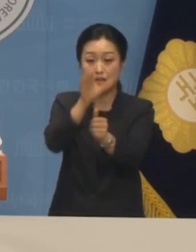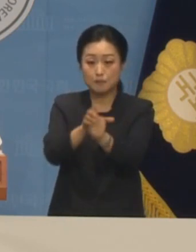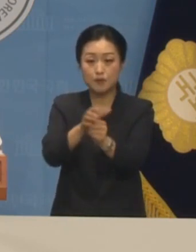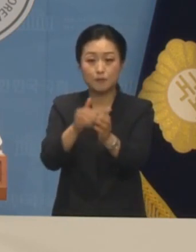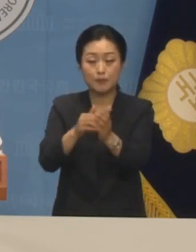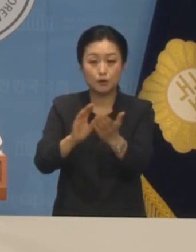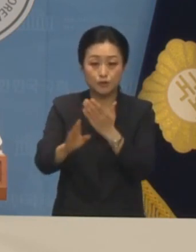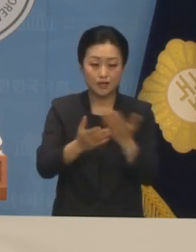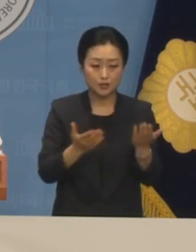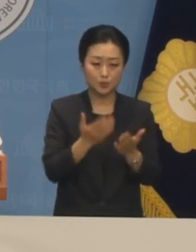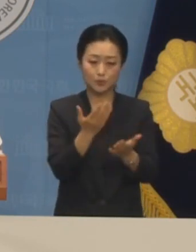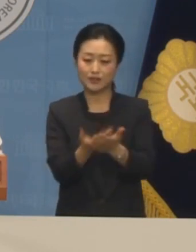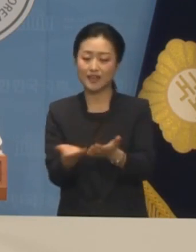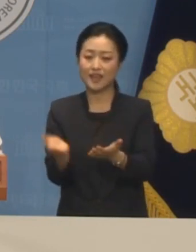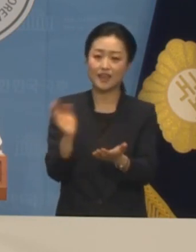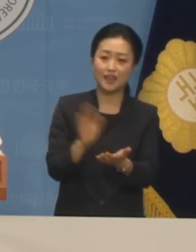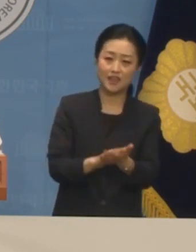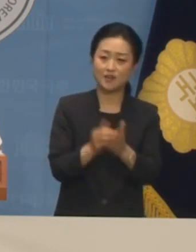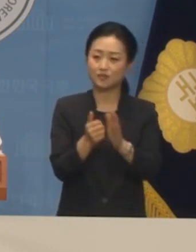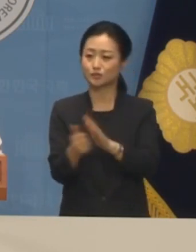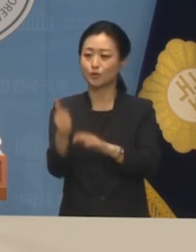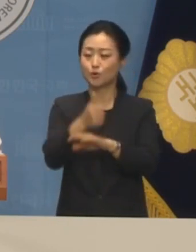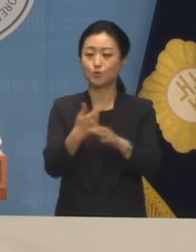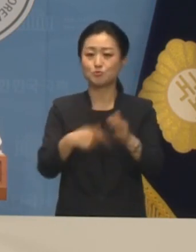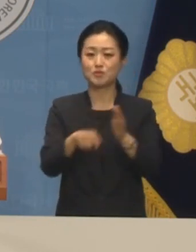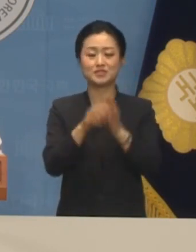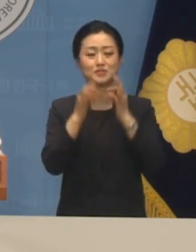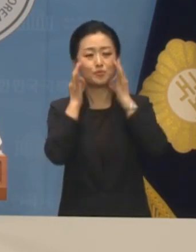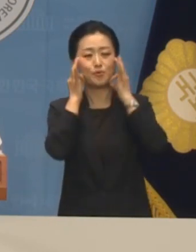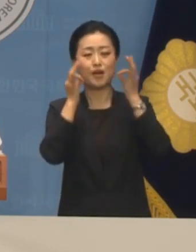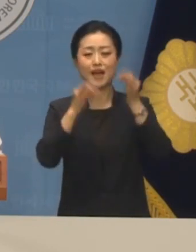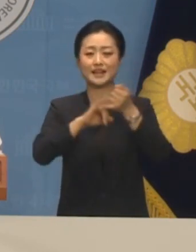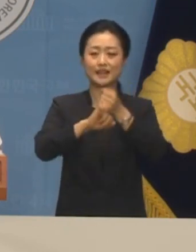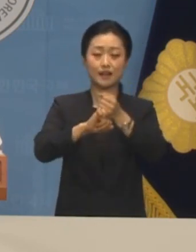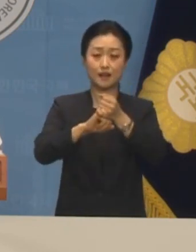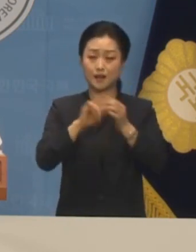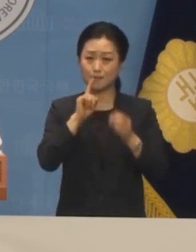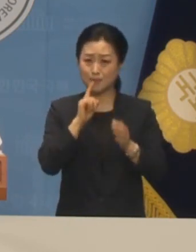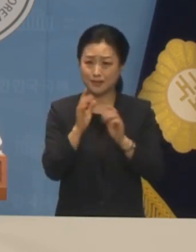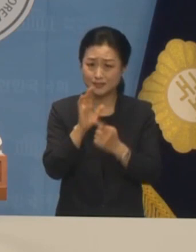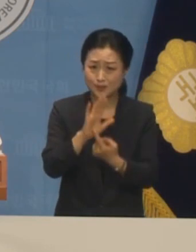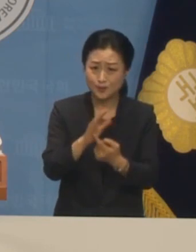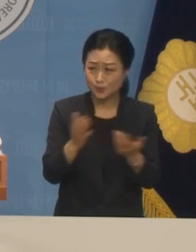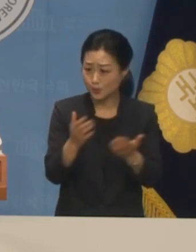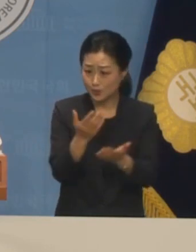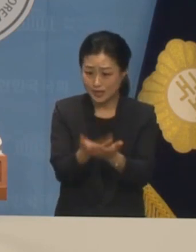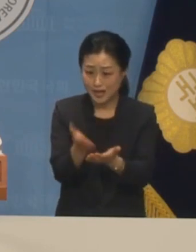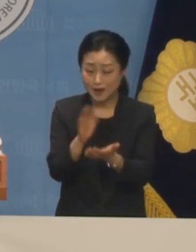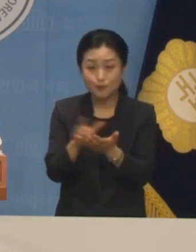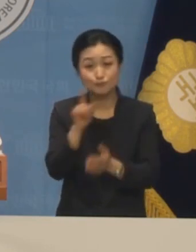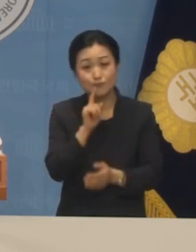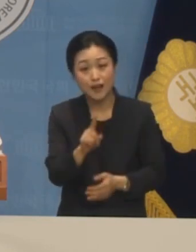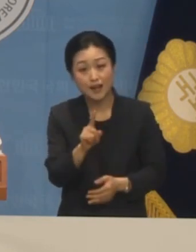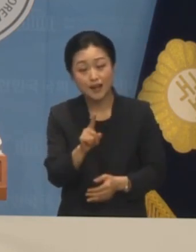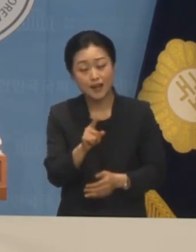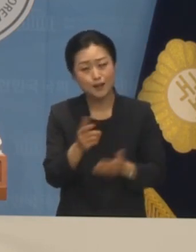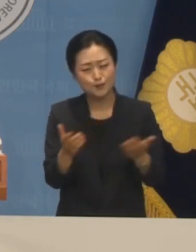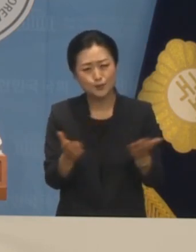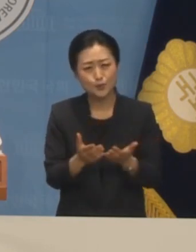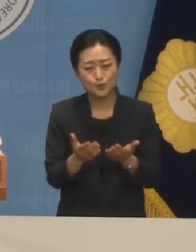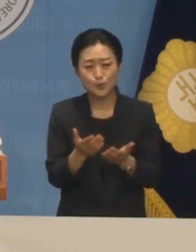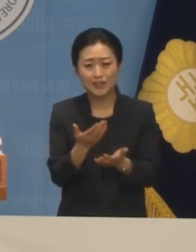노동개혁 성공에 최선을 다하겠다고 소감을 밝혔습니다 그가 말하는 노동 개혁은 노동